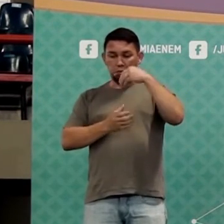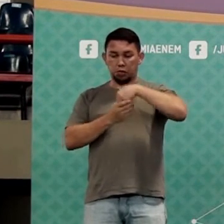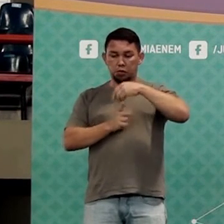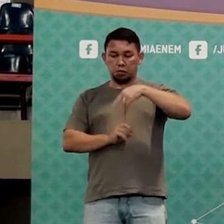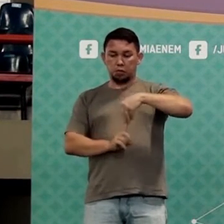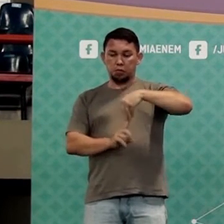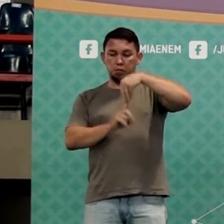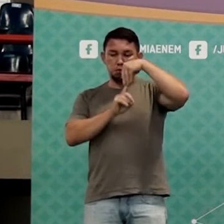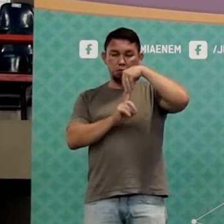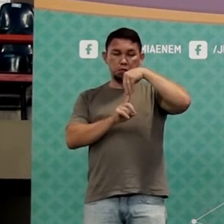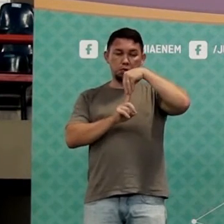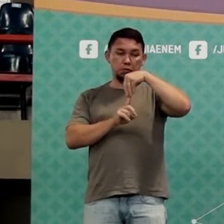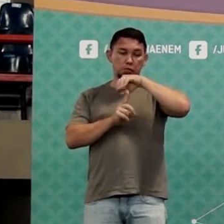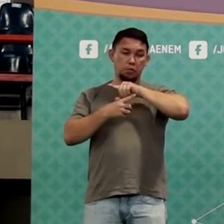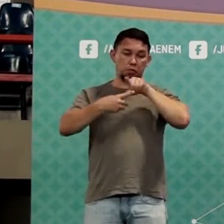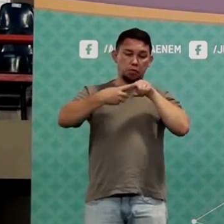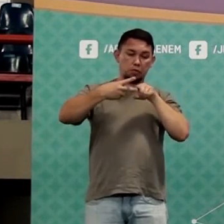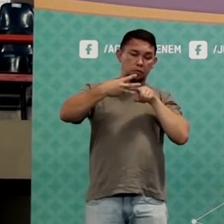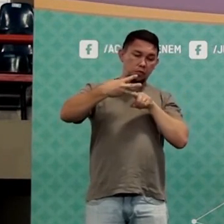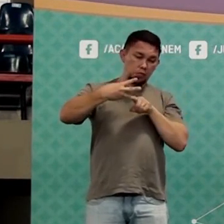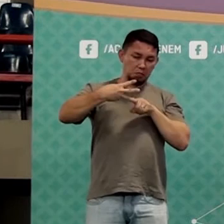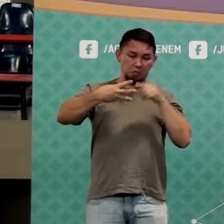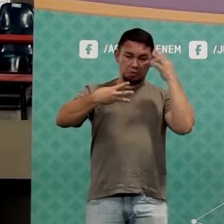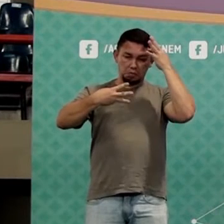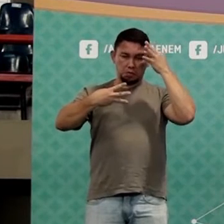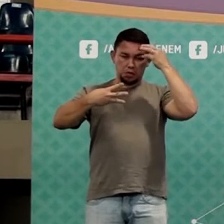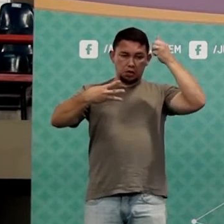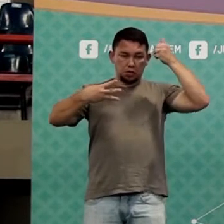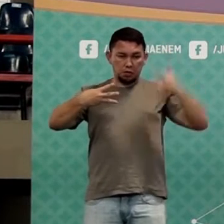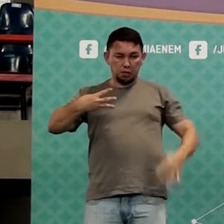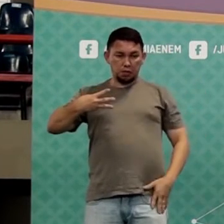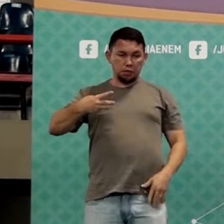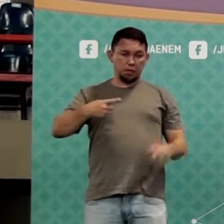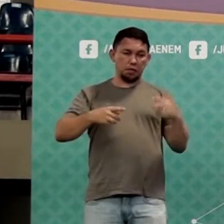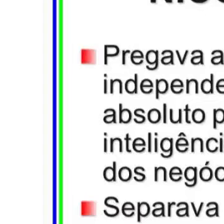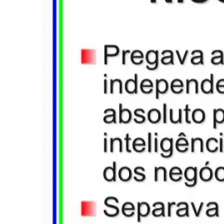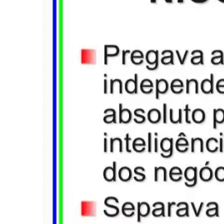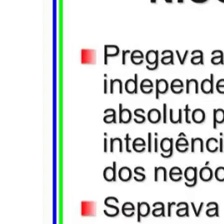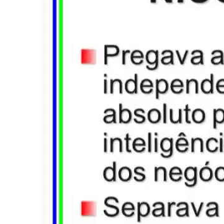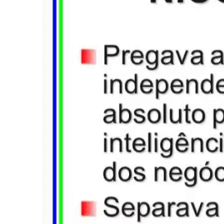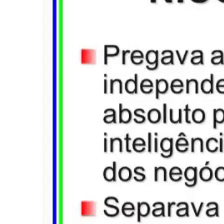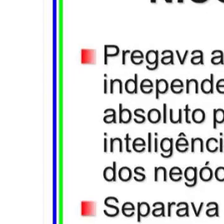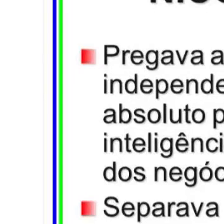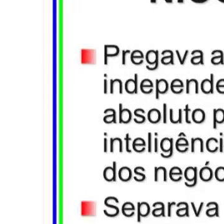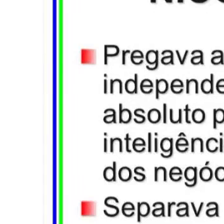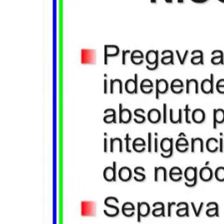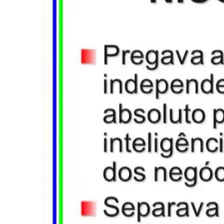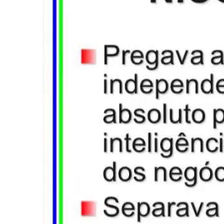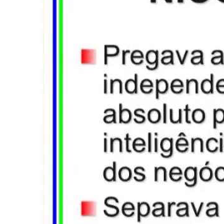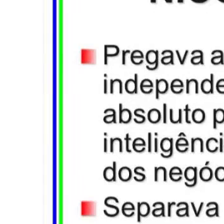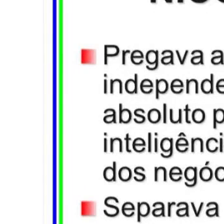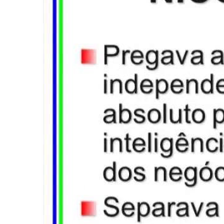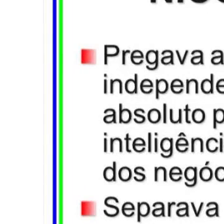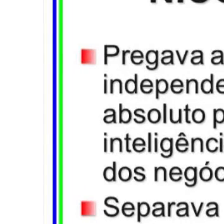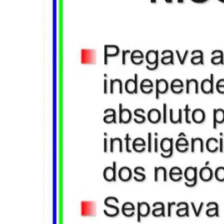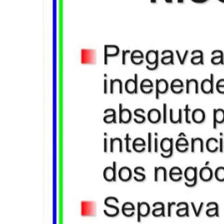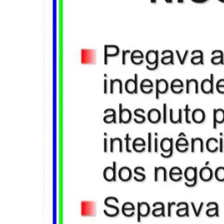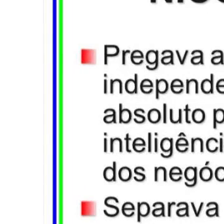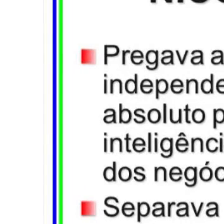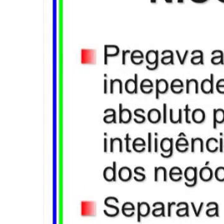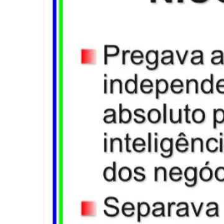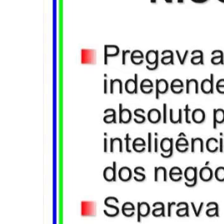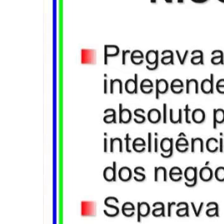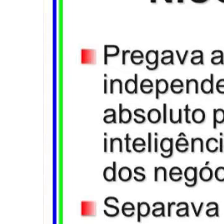tá? Nós temos três grandes pensadores. O primeiro que está aqui é o tio Maquiavel. Maquiavel escreveu um livro chamado